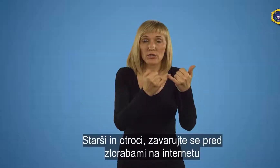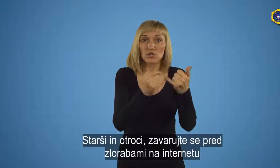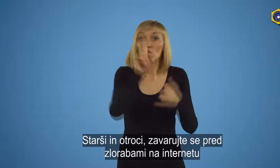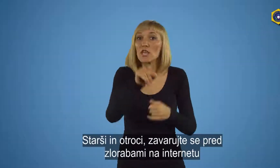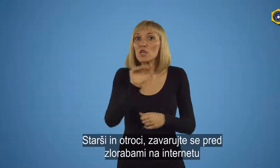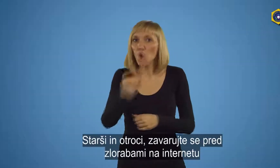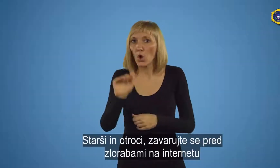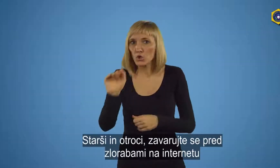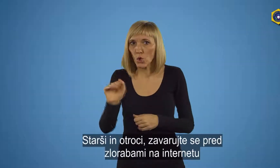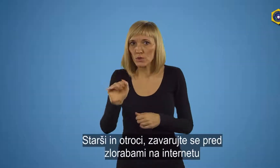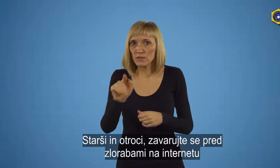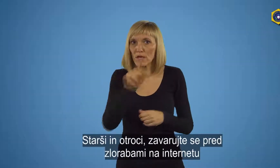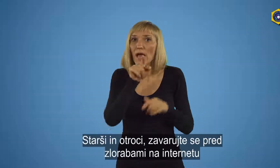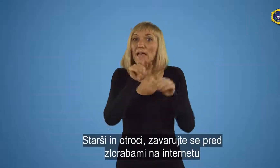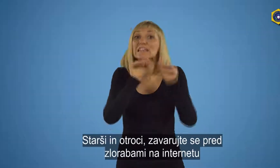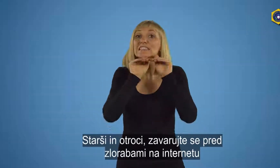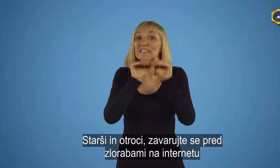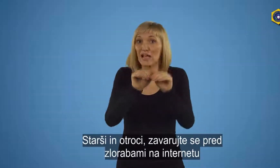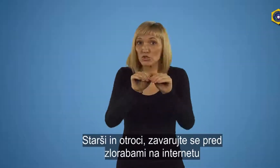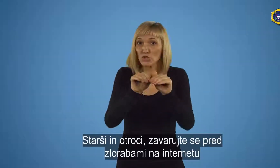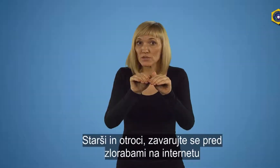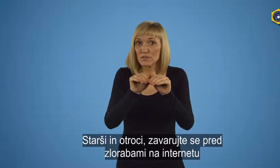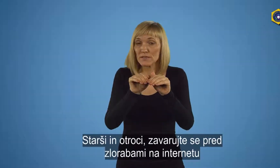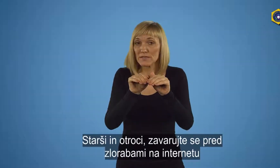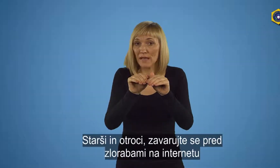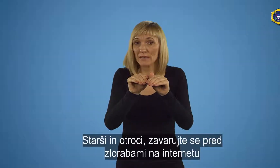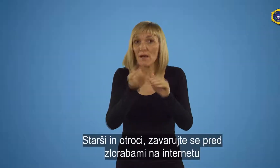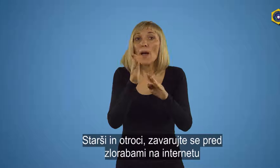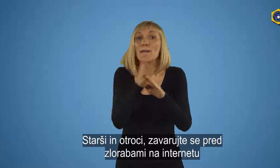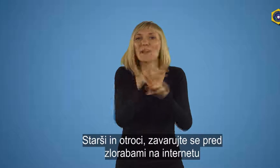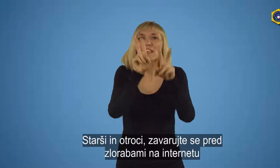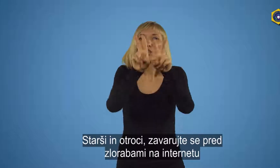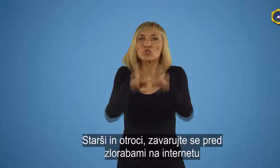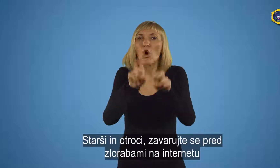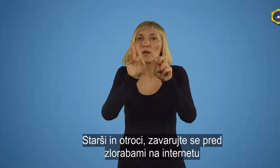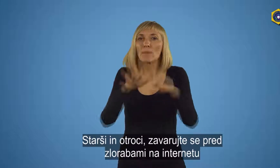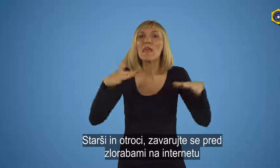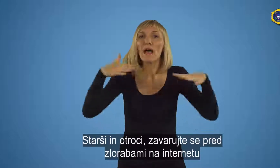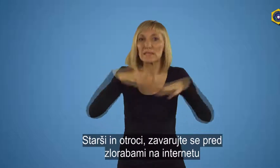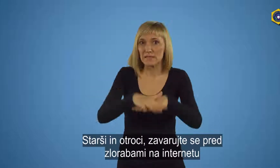Starši in otroci, zavarujte se pred zlorabami na internetu.